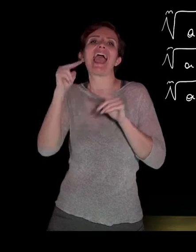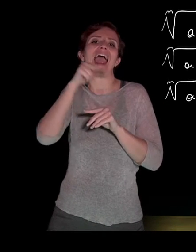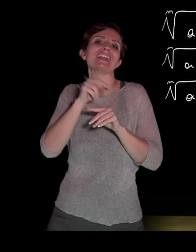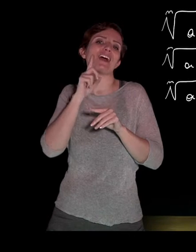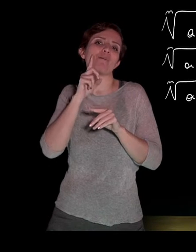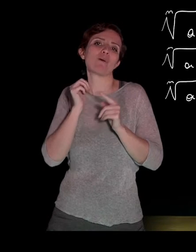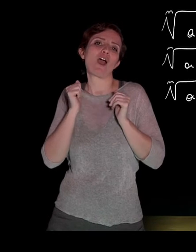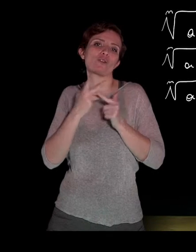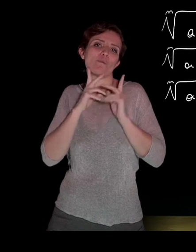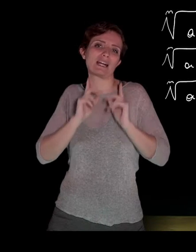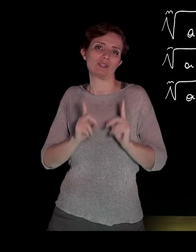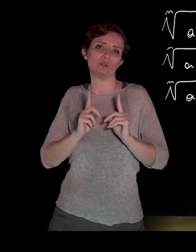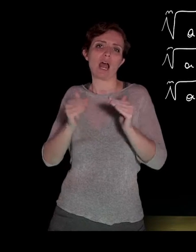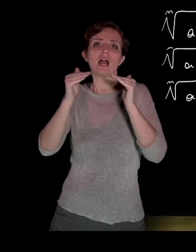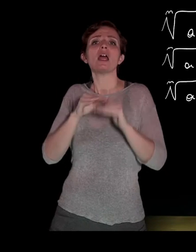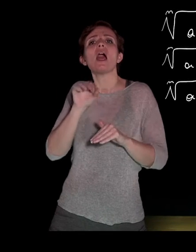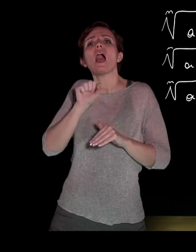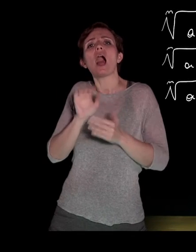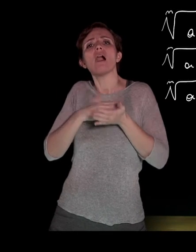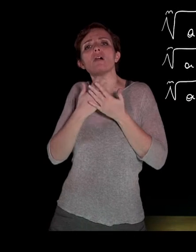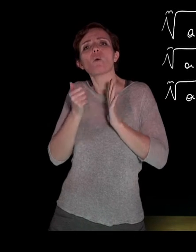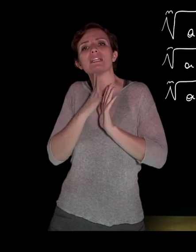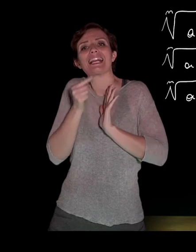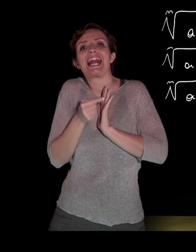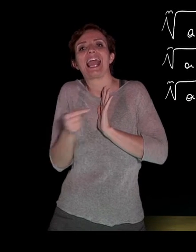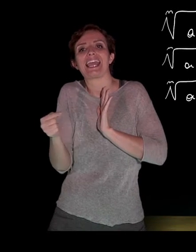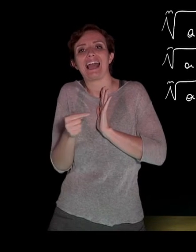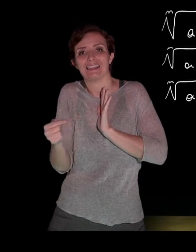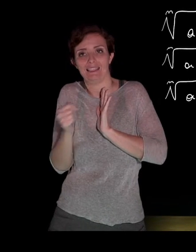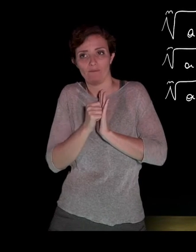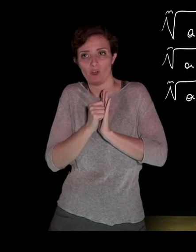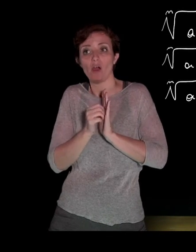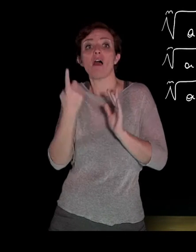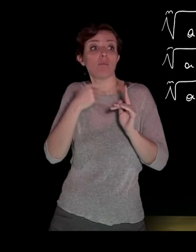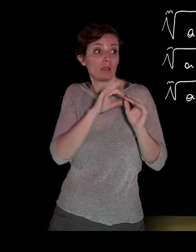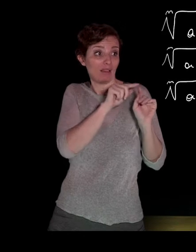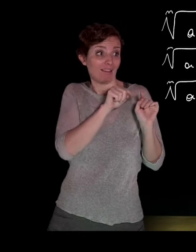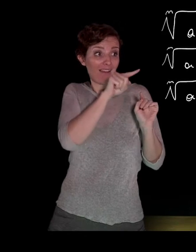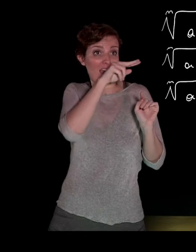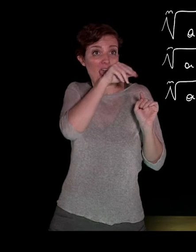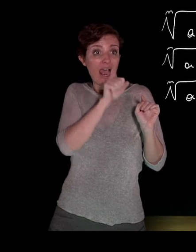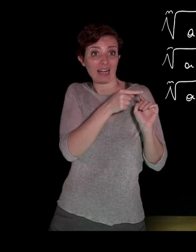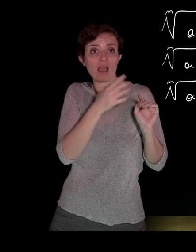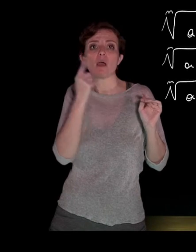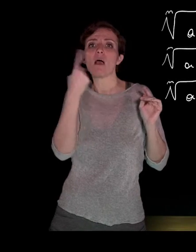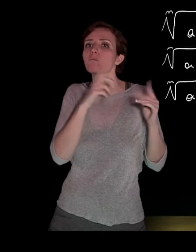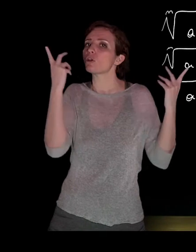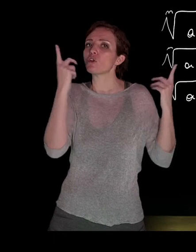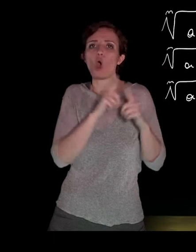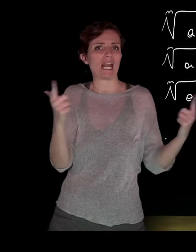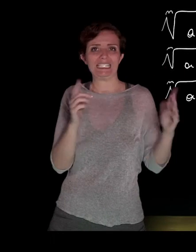numeri naturali ea sia una quantità negativa in questo caso questa scrittura questo radicale non esiste